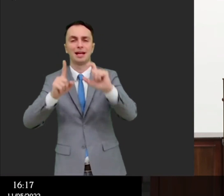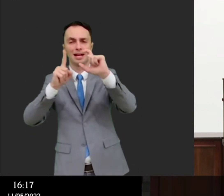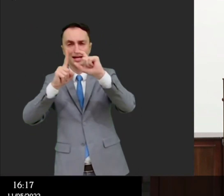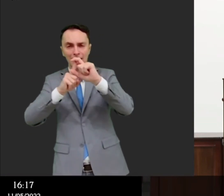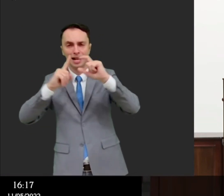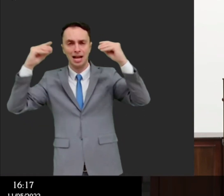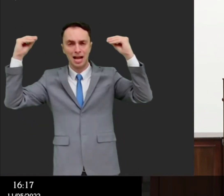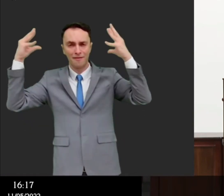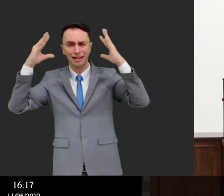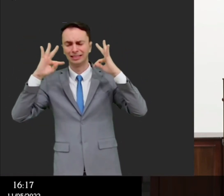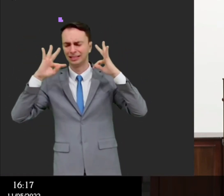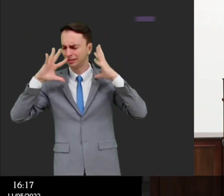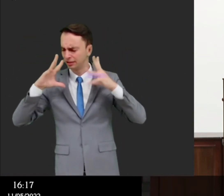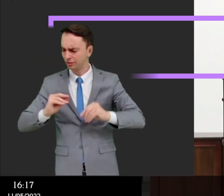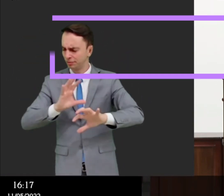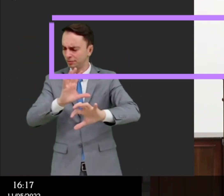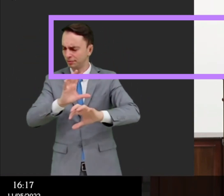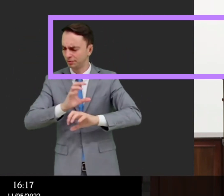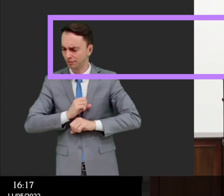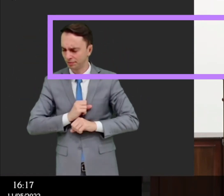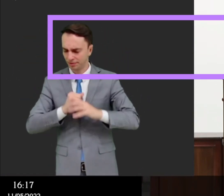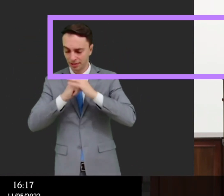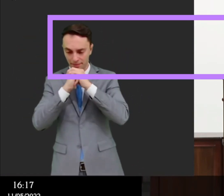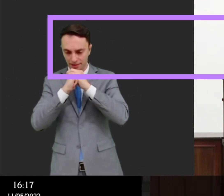palavra permaneçam em nosso coração.